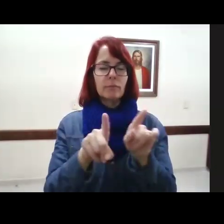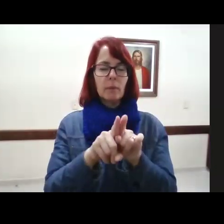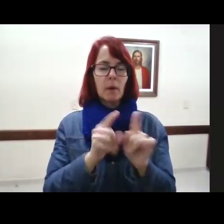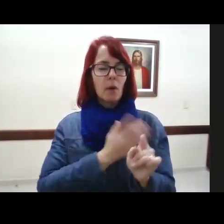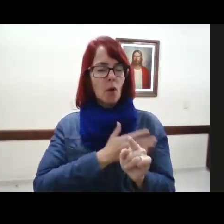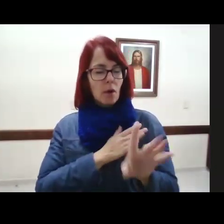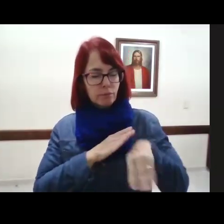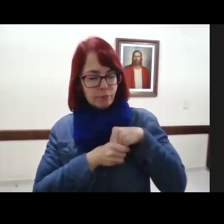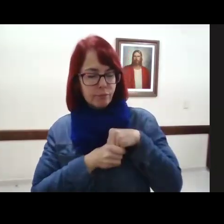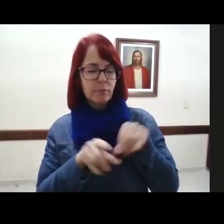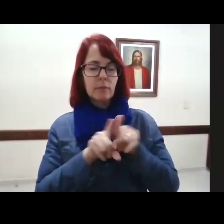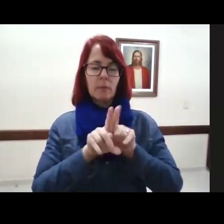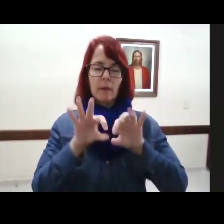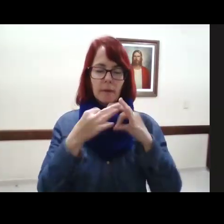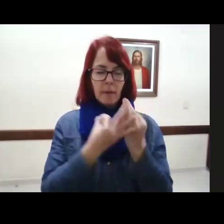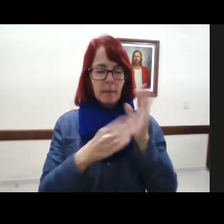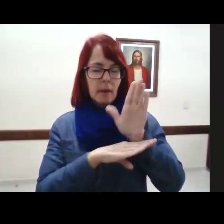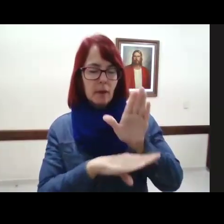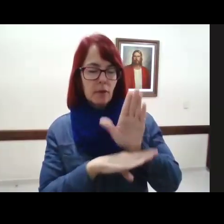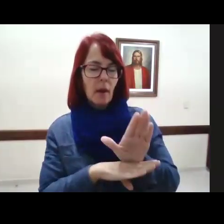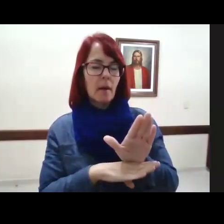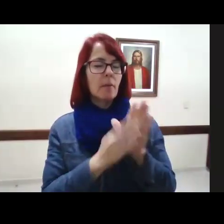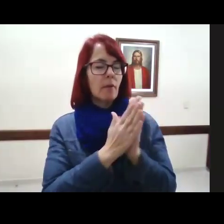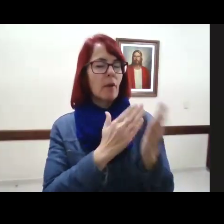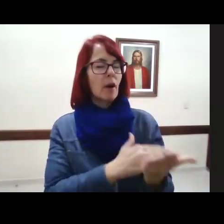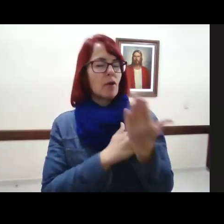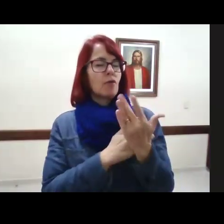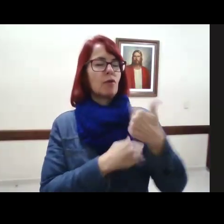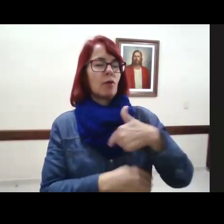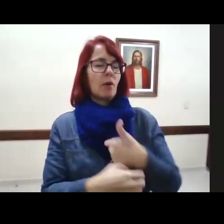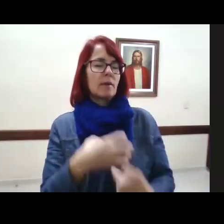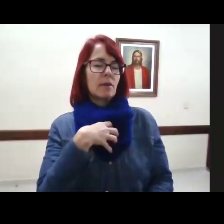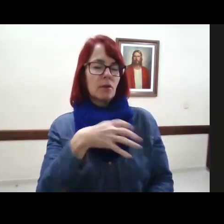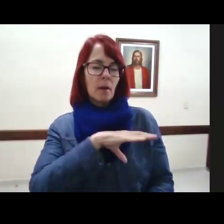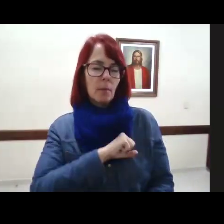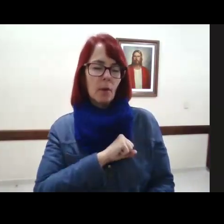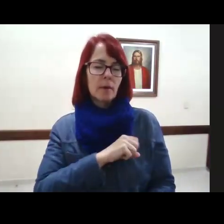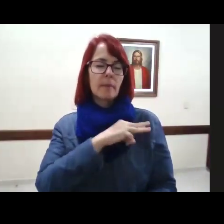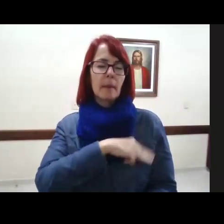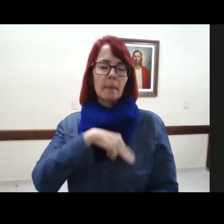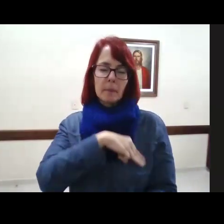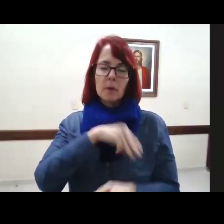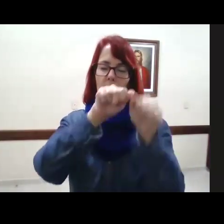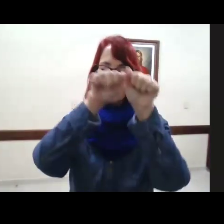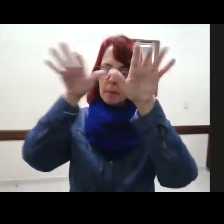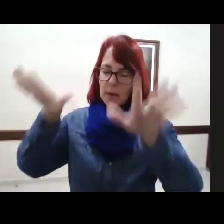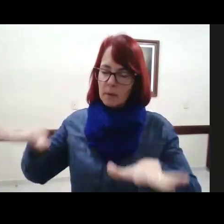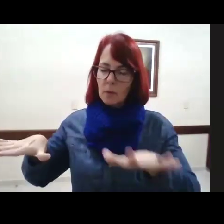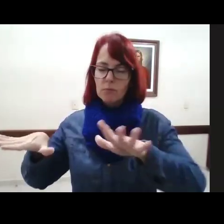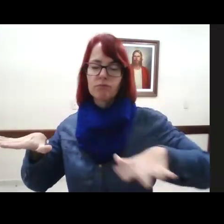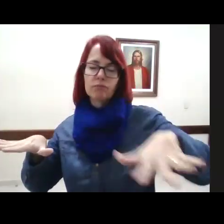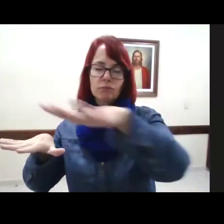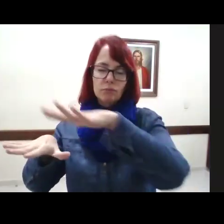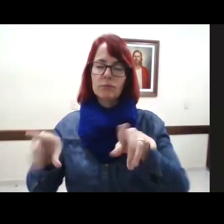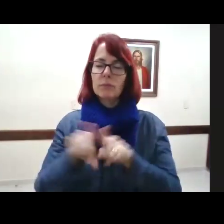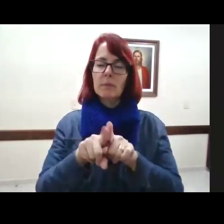nos ajude, Pai, a sentir o teu amor conosco. Abençoe os missionários que estão servindo ao Senhor. Abençoe as pessoas que